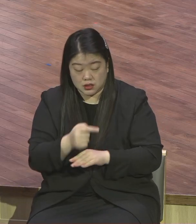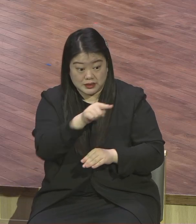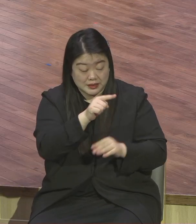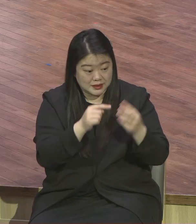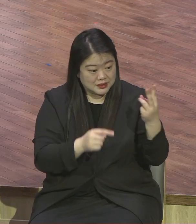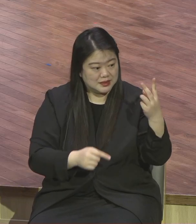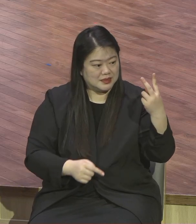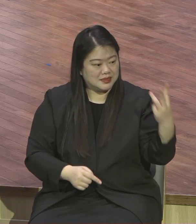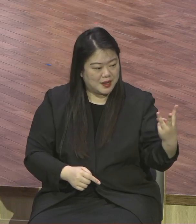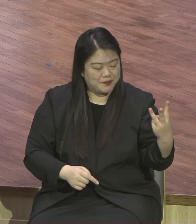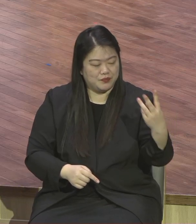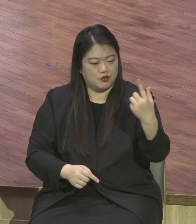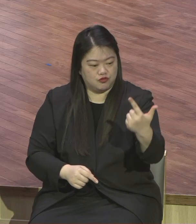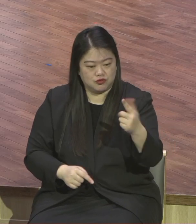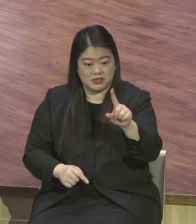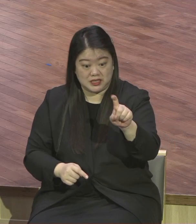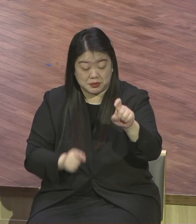아멘.